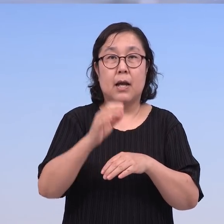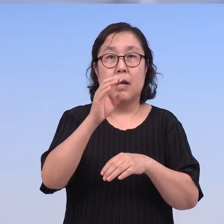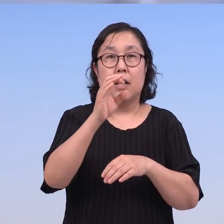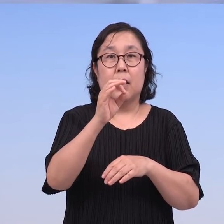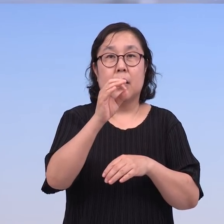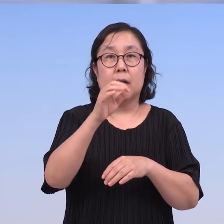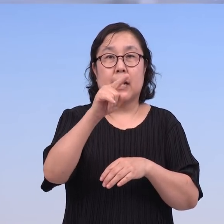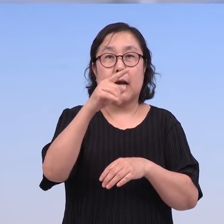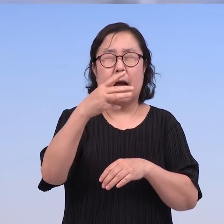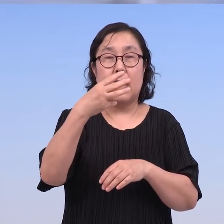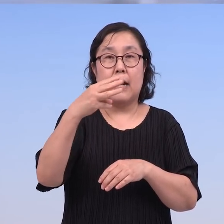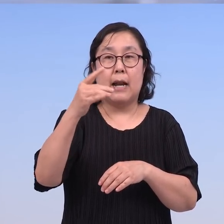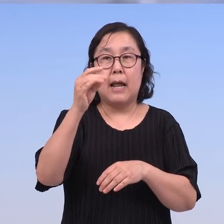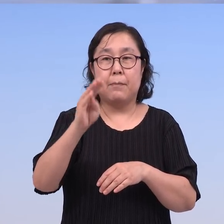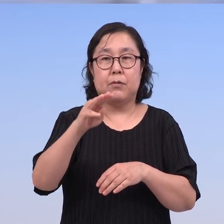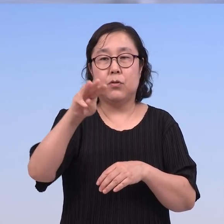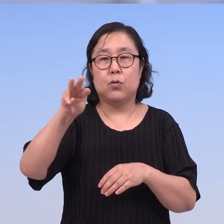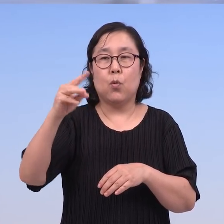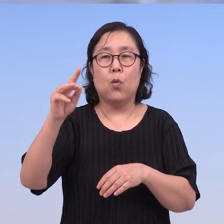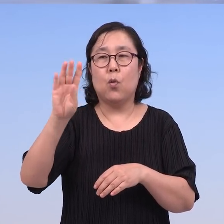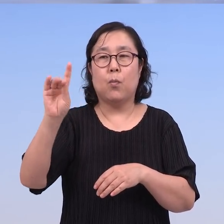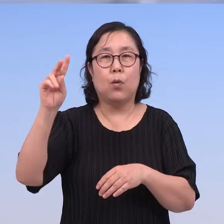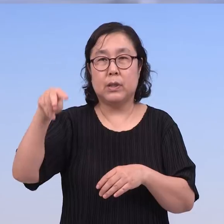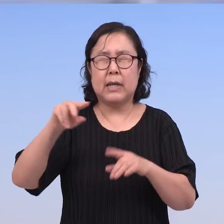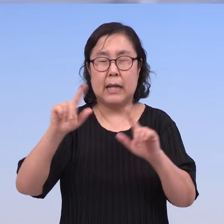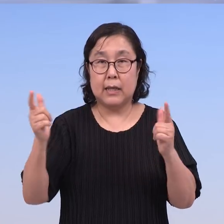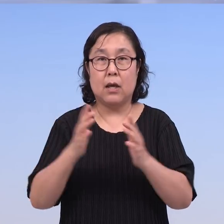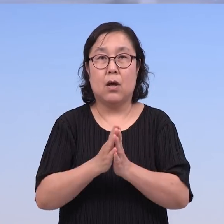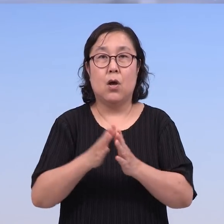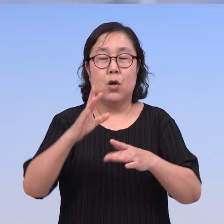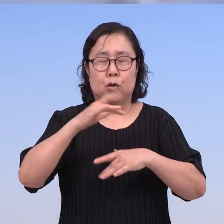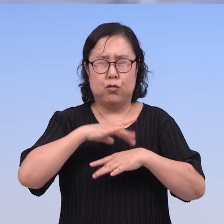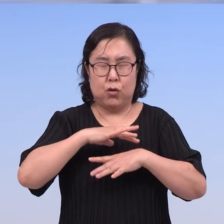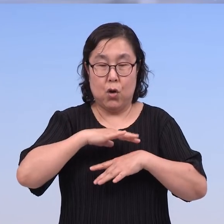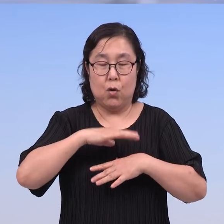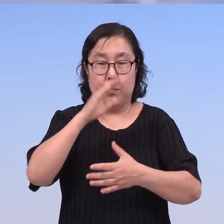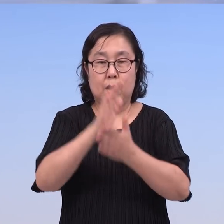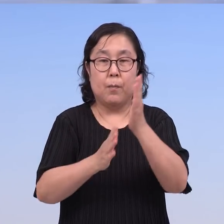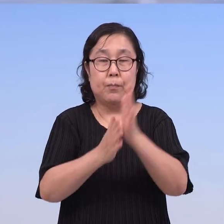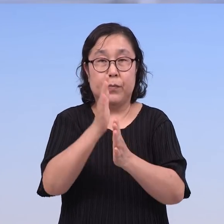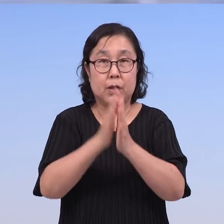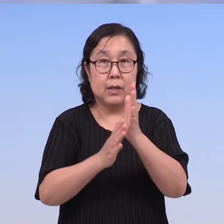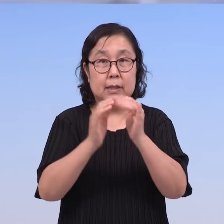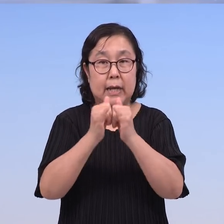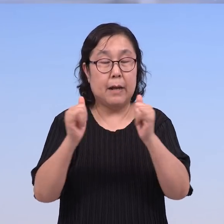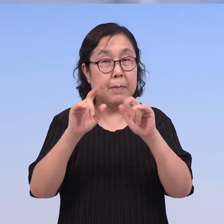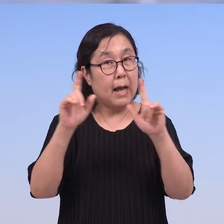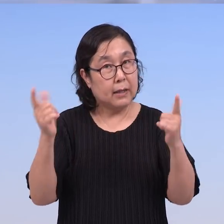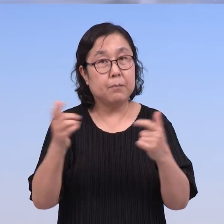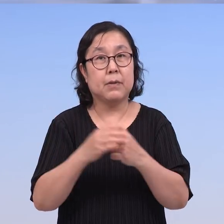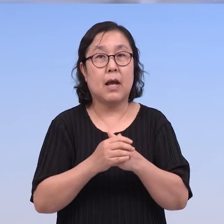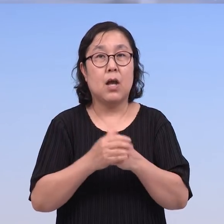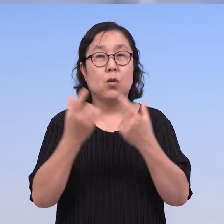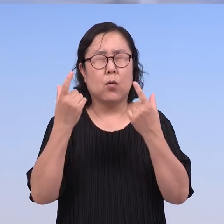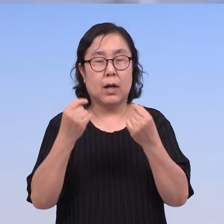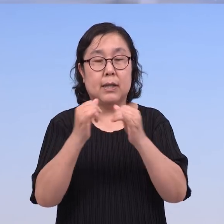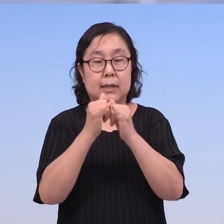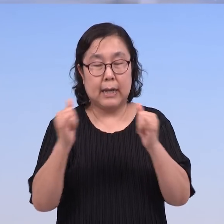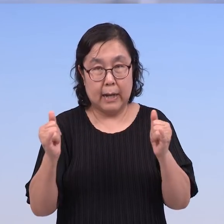요수와 갈렙이 로봇이 아니에요. 두려움을 제거한 AI 같은 존재가 아니에요.